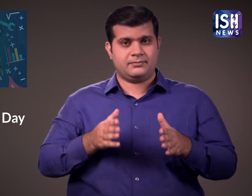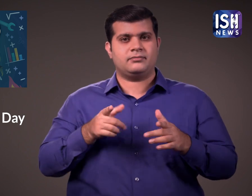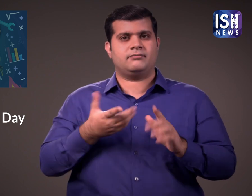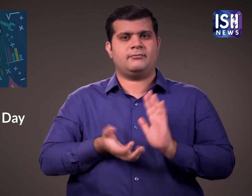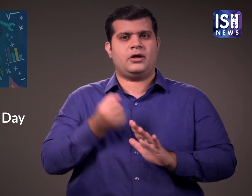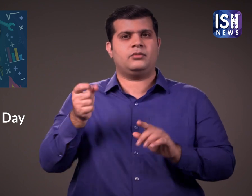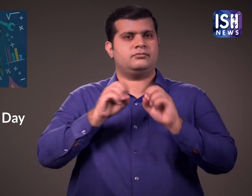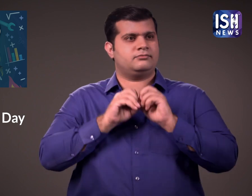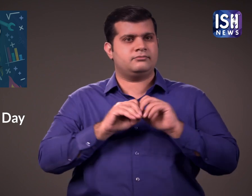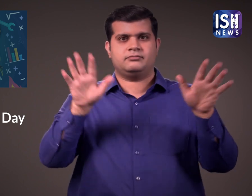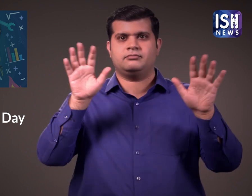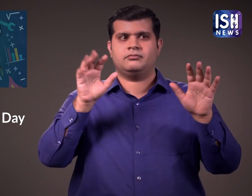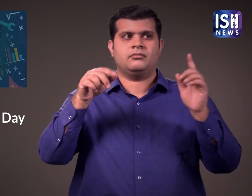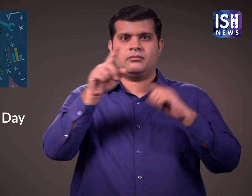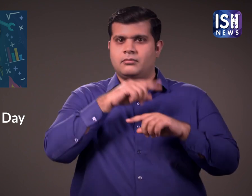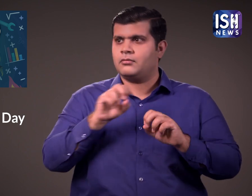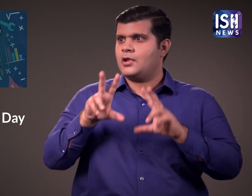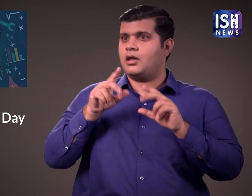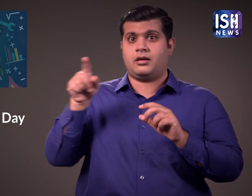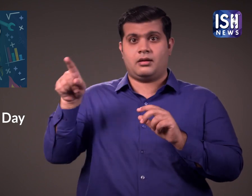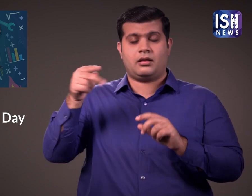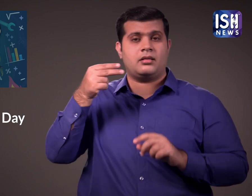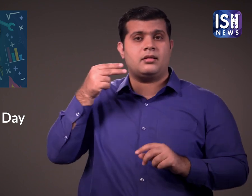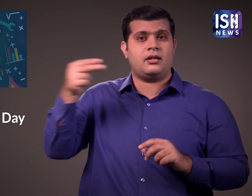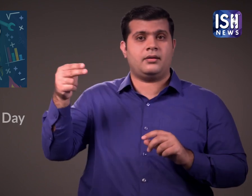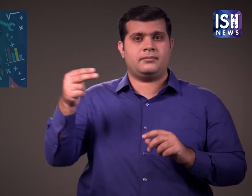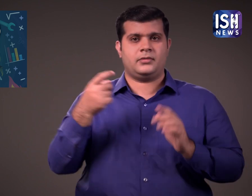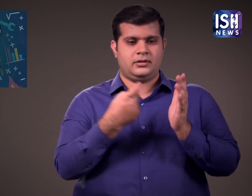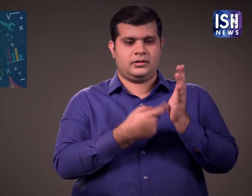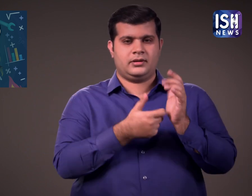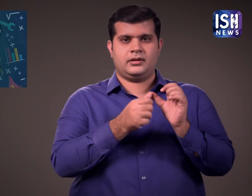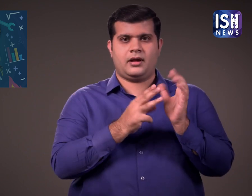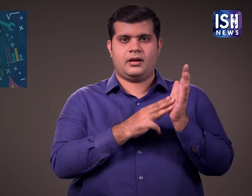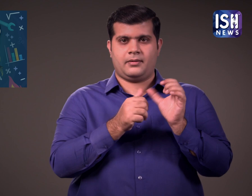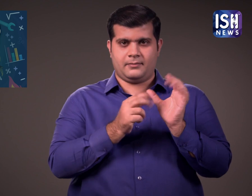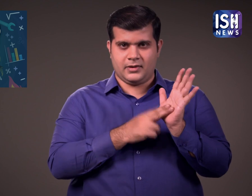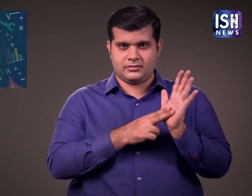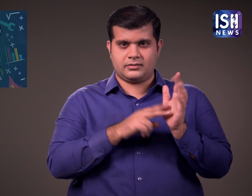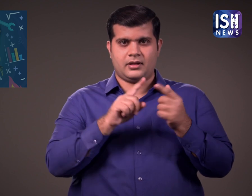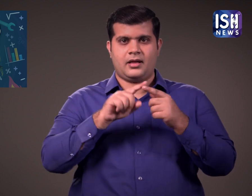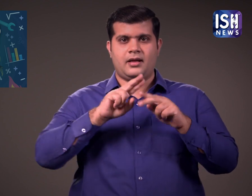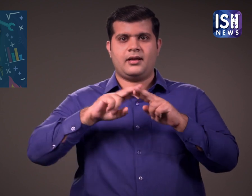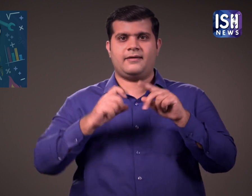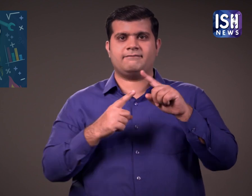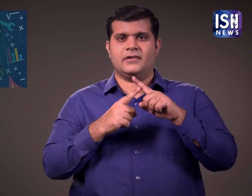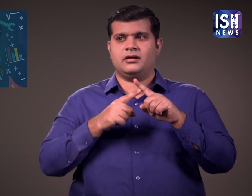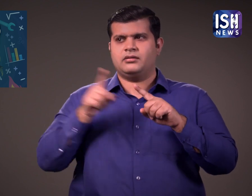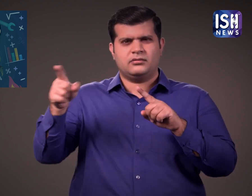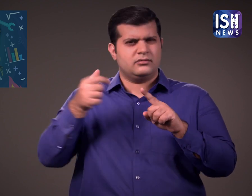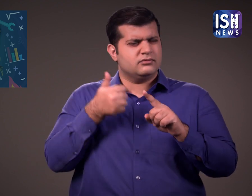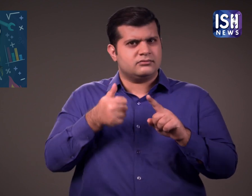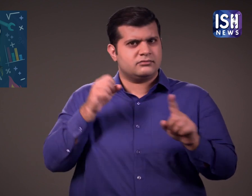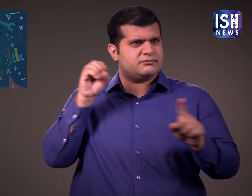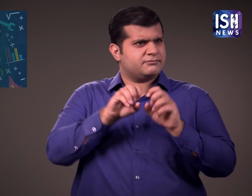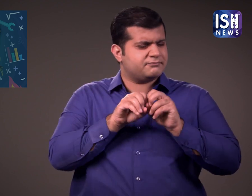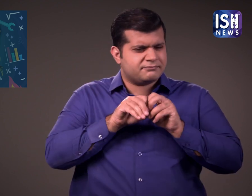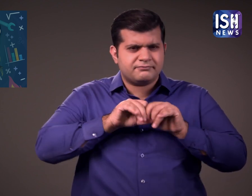क्योंकि ये महत्वपूर्णक खोज सीवी रमन ने की थी इसलिए इसका नाम उनके नाम पर रखा गया रमन